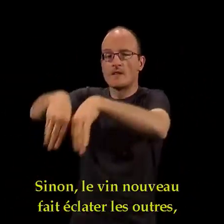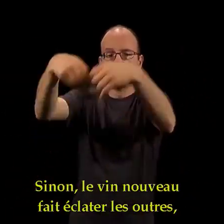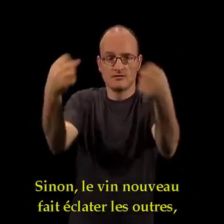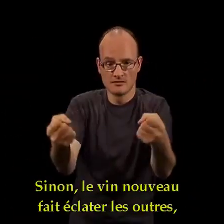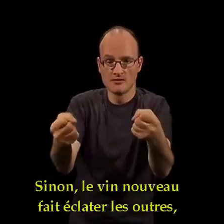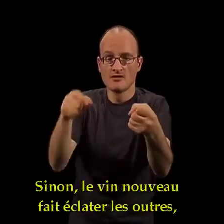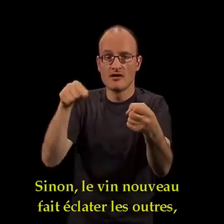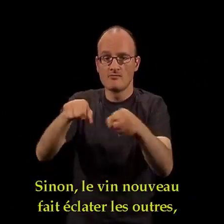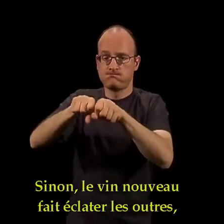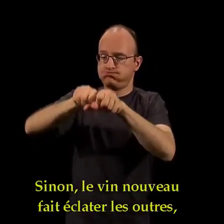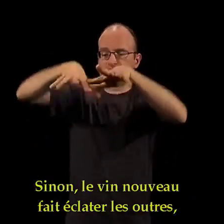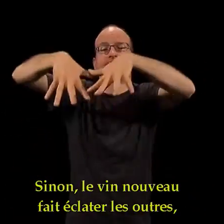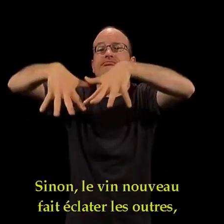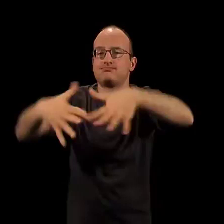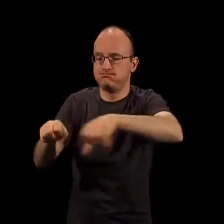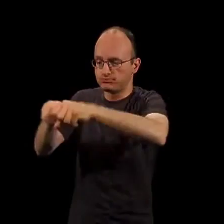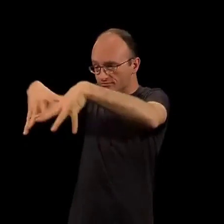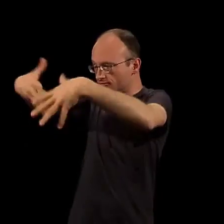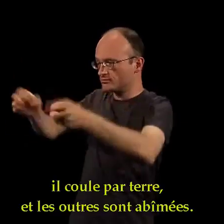Sinon, le vin nouveau fait éclater les outres.